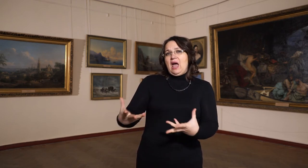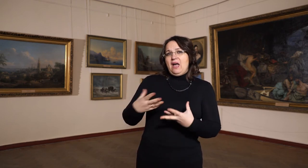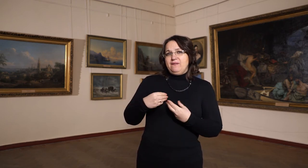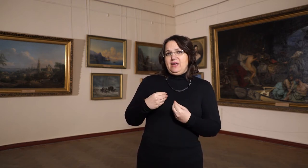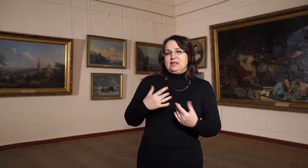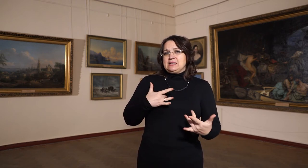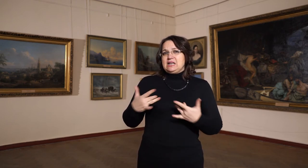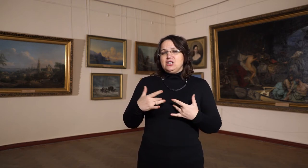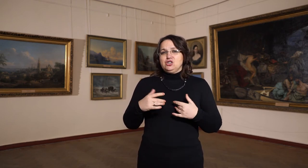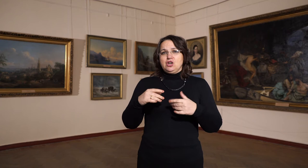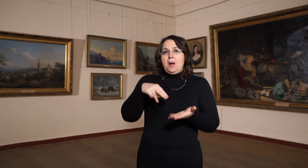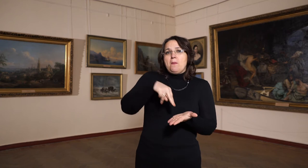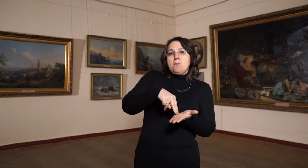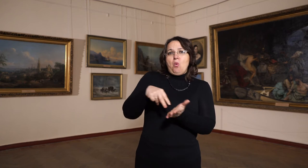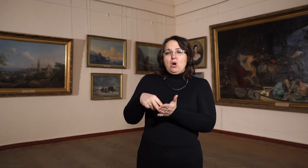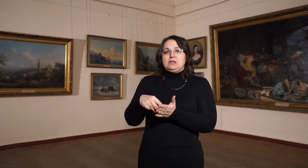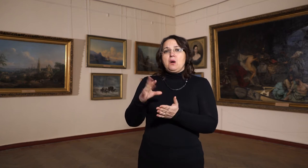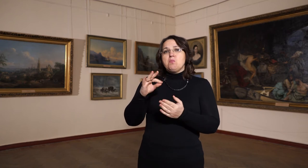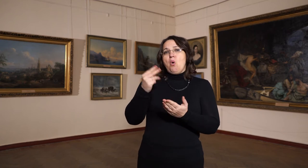художника застыли эти персонажи.